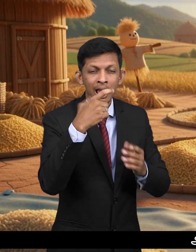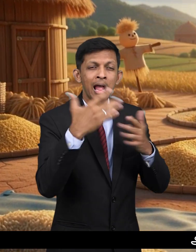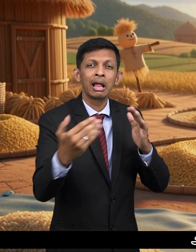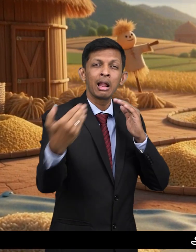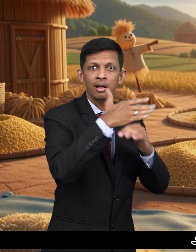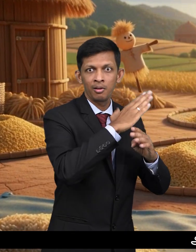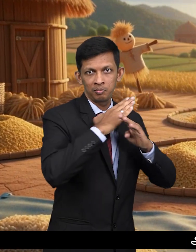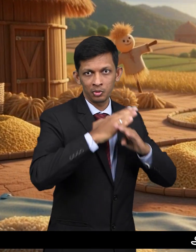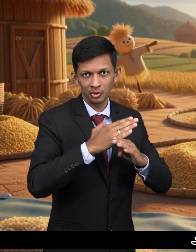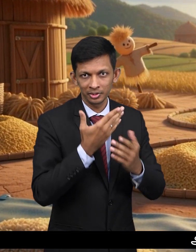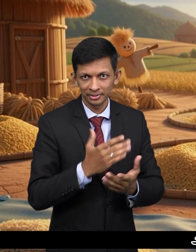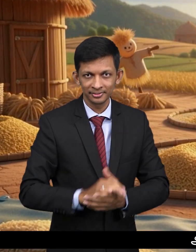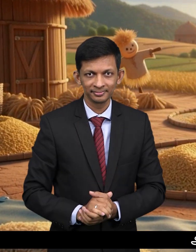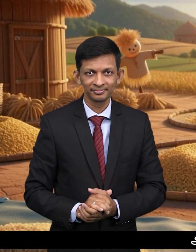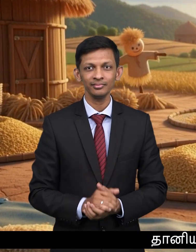அறிந்தீர்கள்.